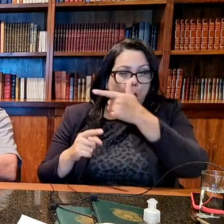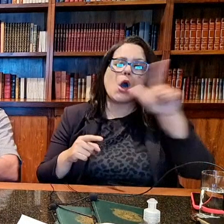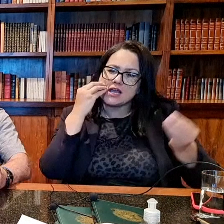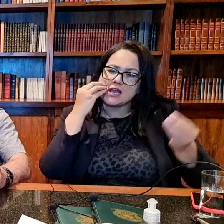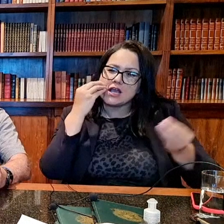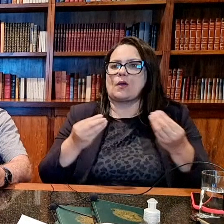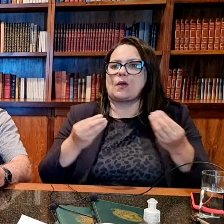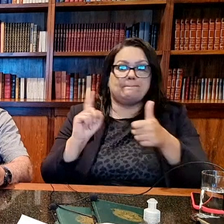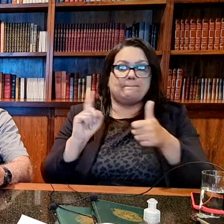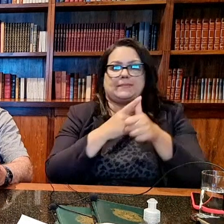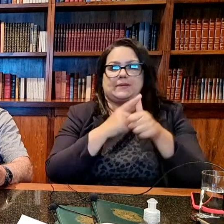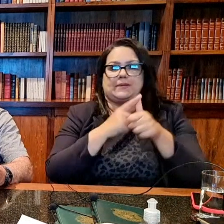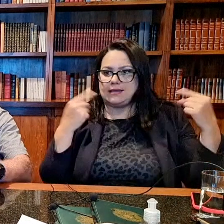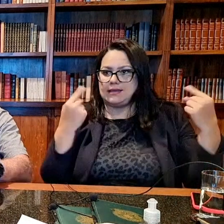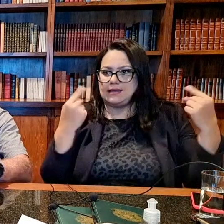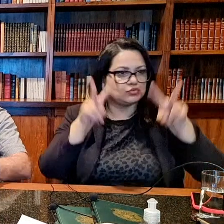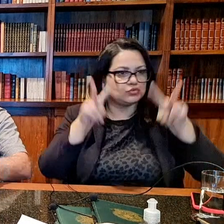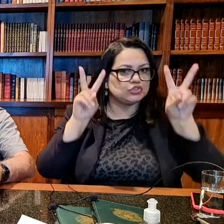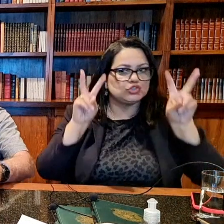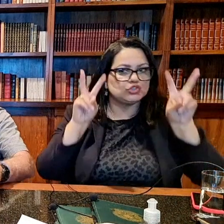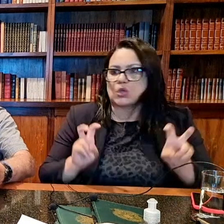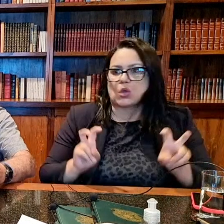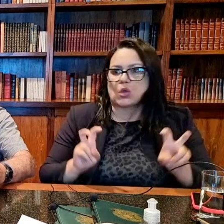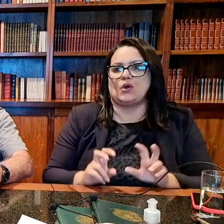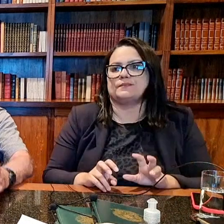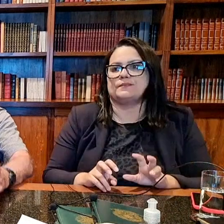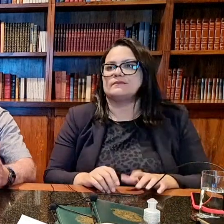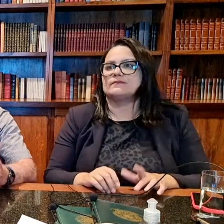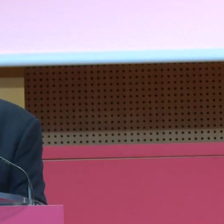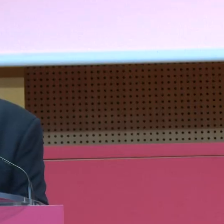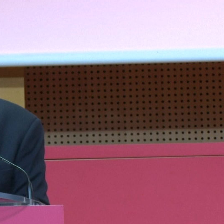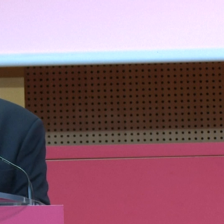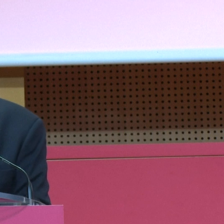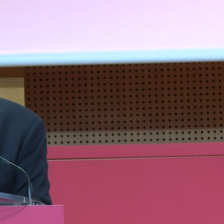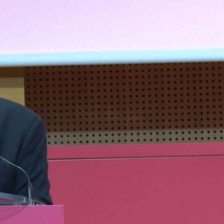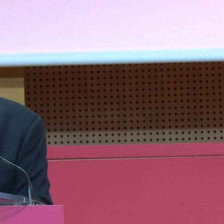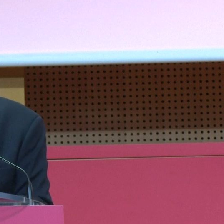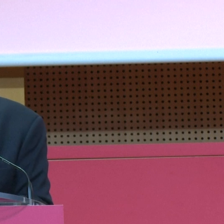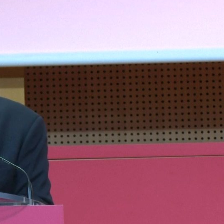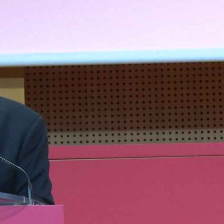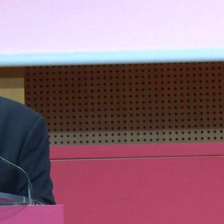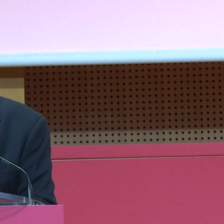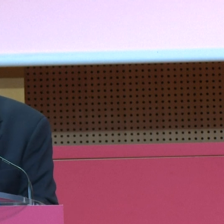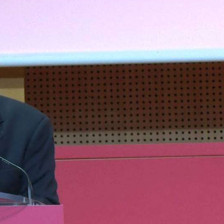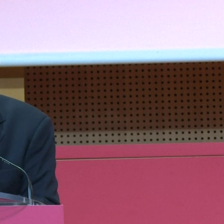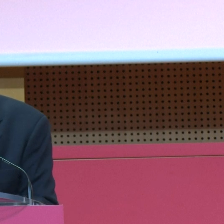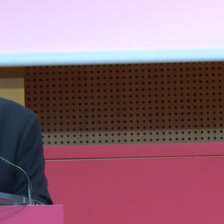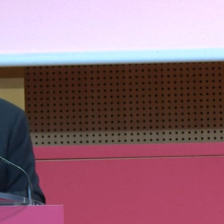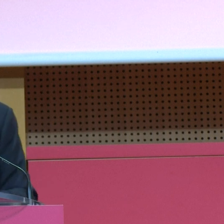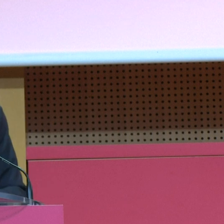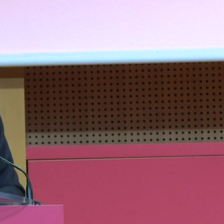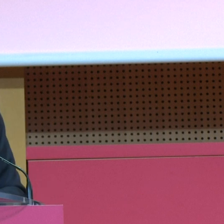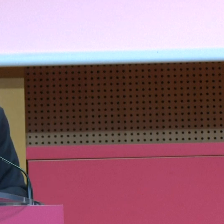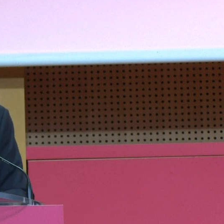fraude o impediu de Vencer no primeiro turno a pouco mais de seis meses das eleições as pesquisas indicam que bolsonaro deve enfrentar o